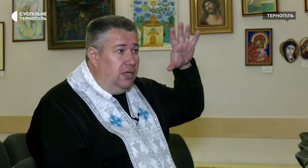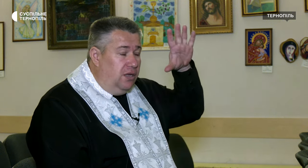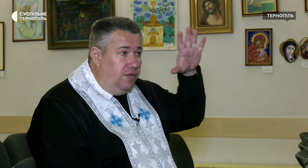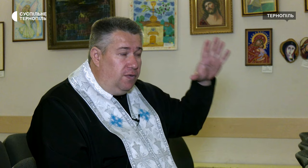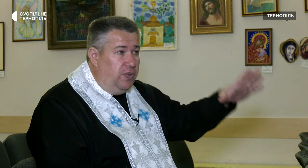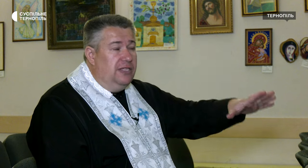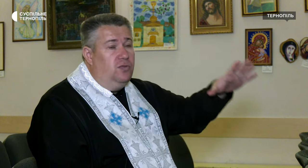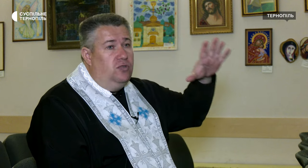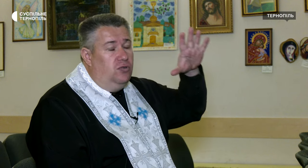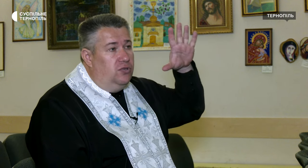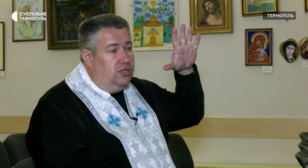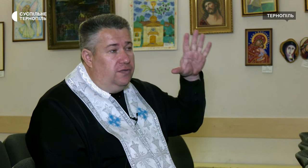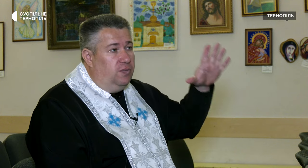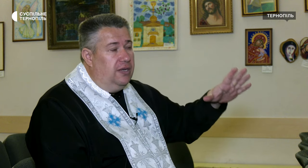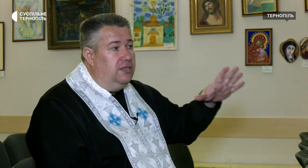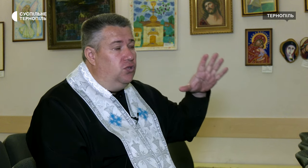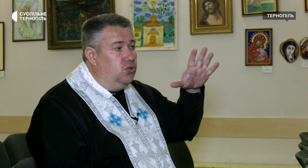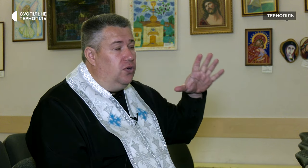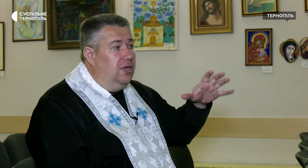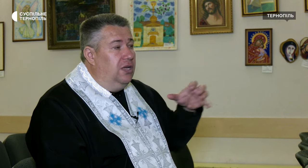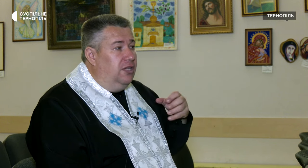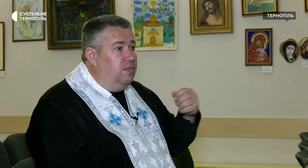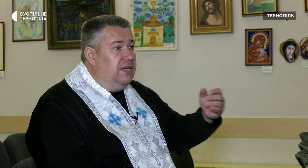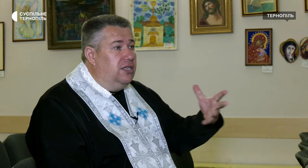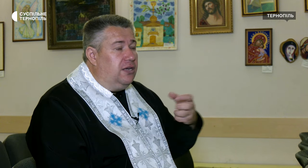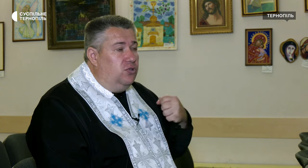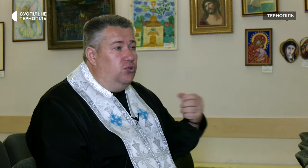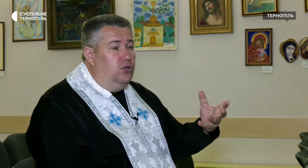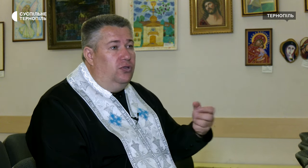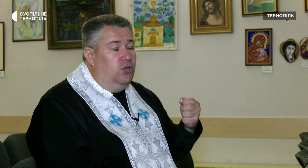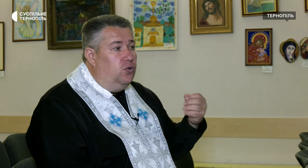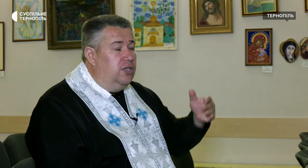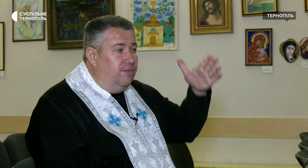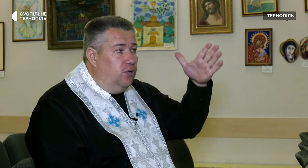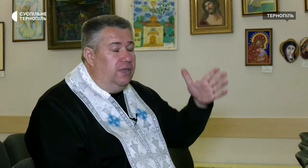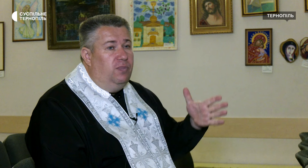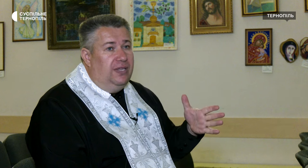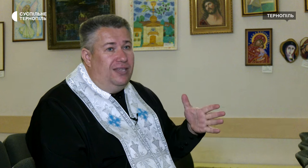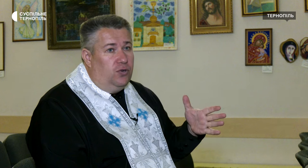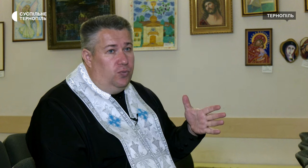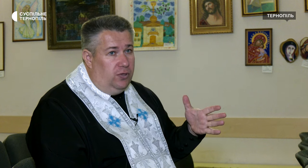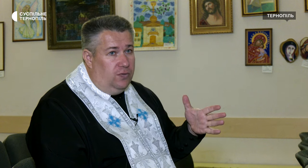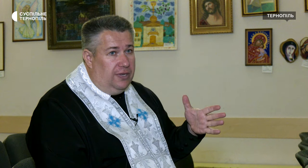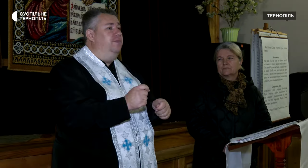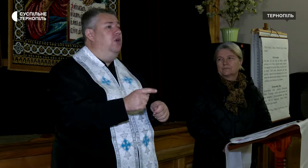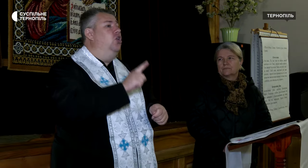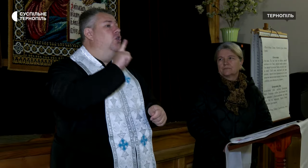в Європейському Союзі чи в Америці, що ти маєш якось тою людиною хоча б в головних питаннях комунікувати. Отець